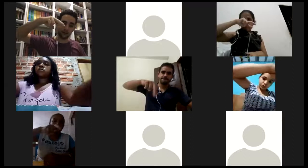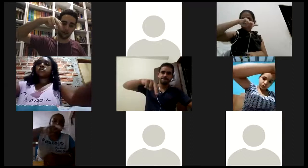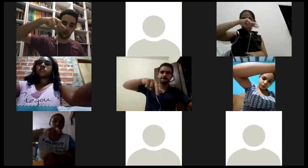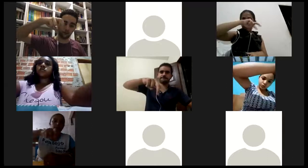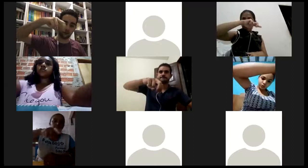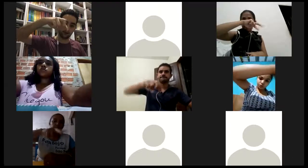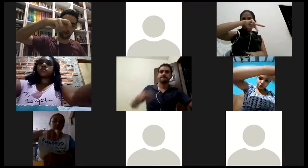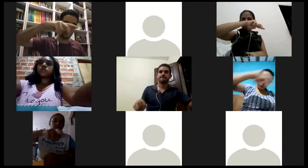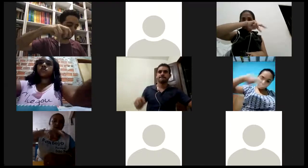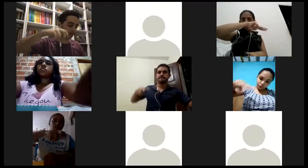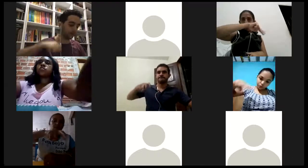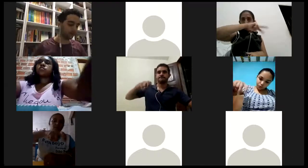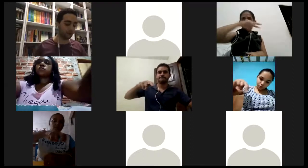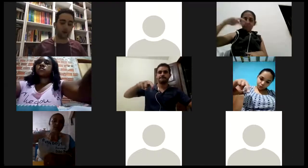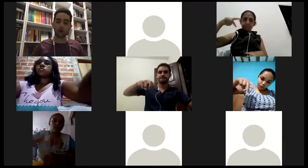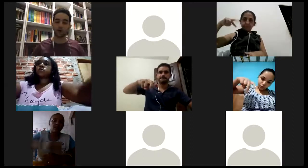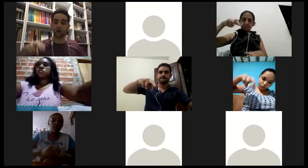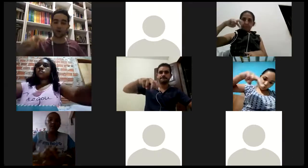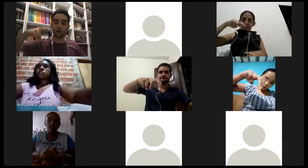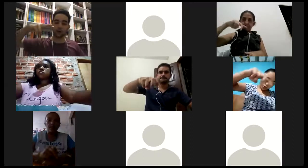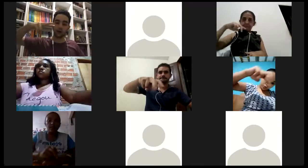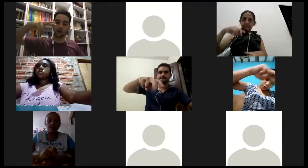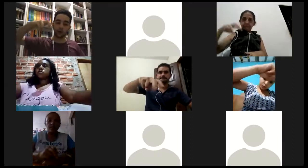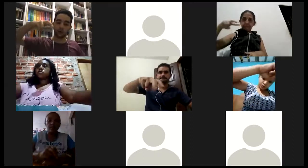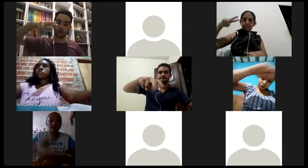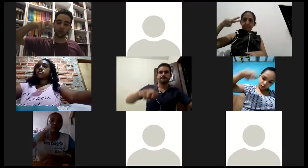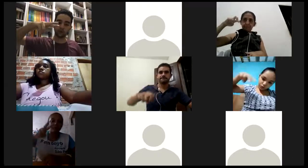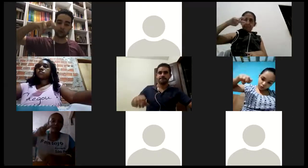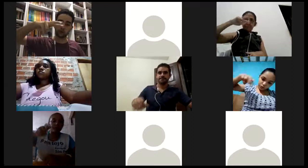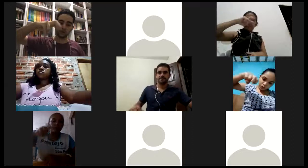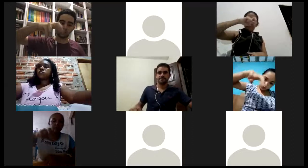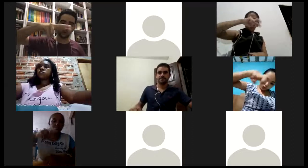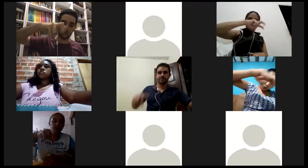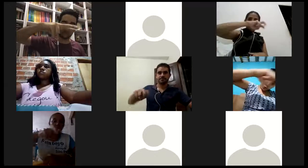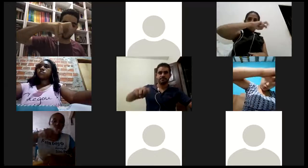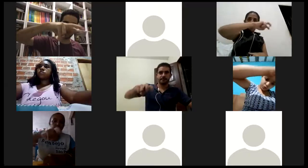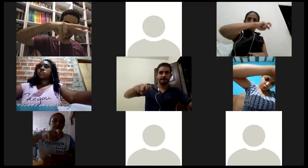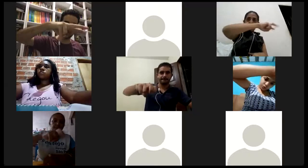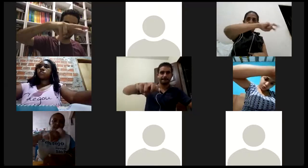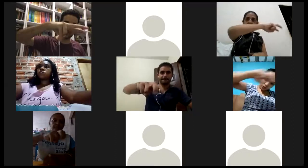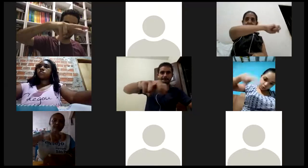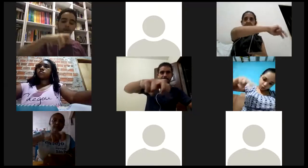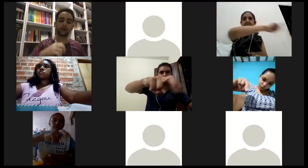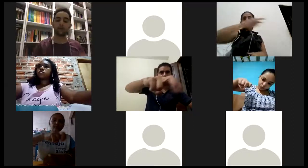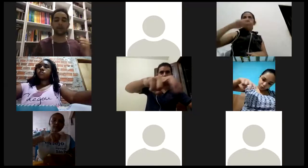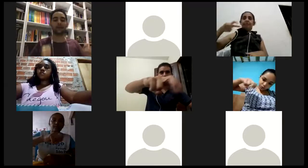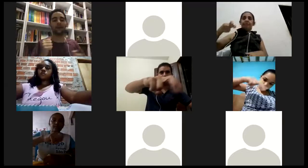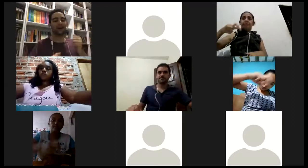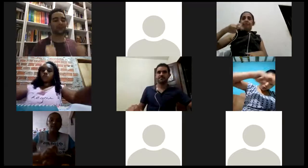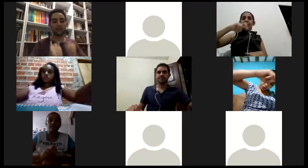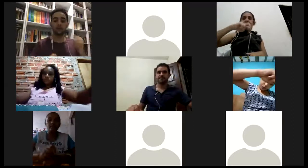Andar. São os dois dedinhos andando. Correr. Eu pego os meus dois dedinhos e faço assim. Mas também